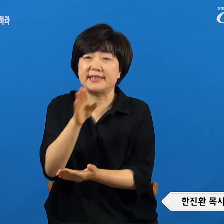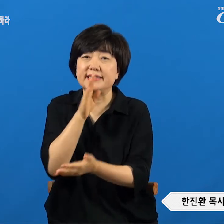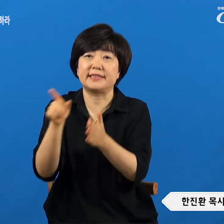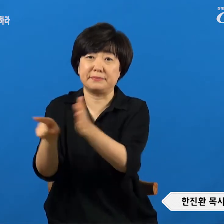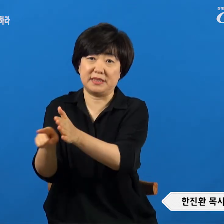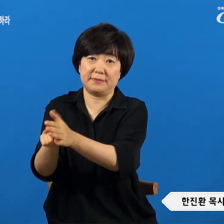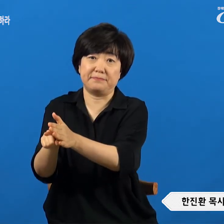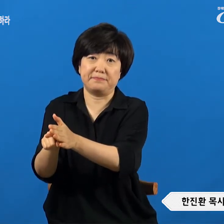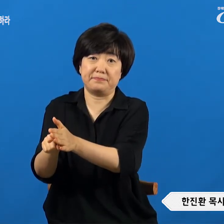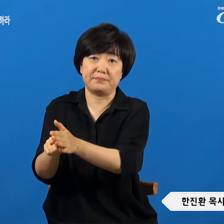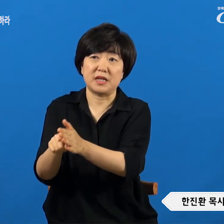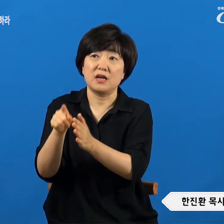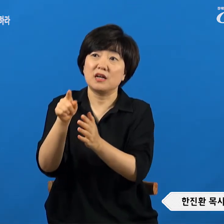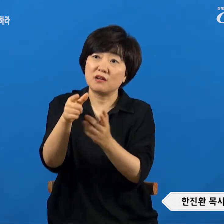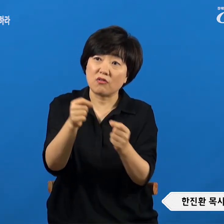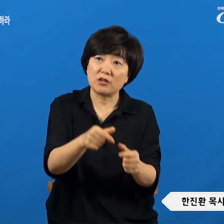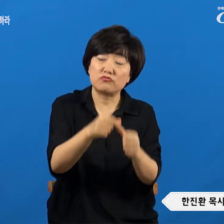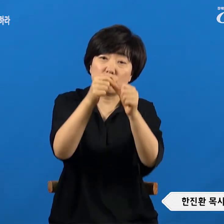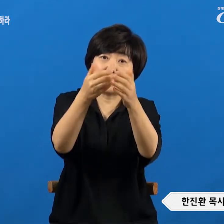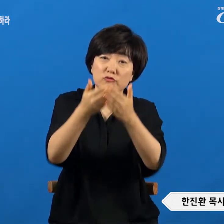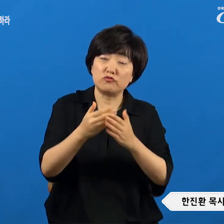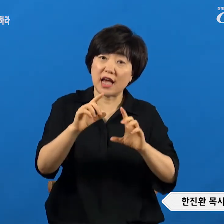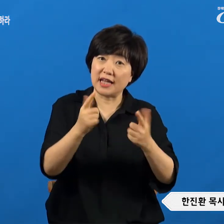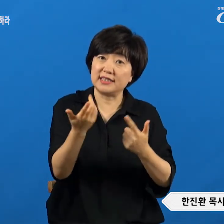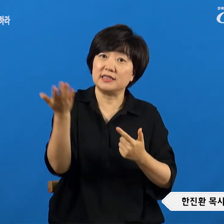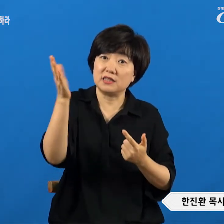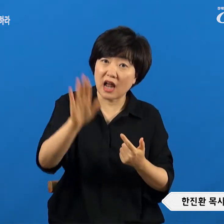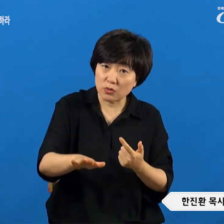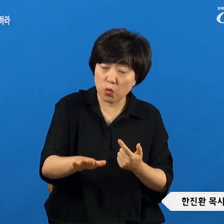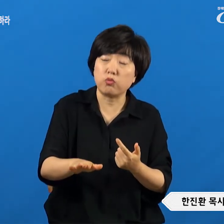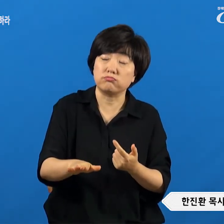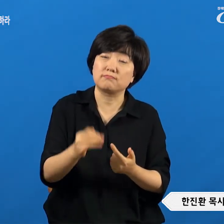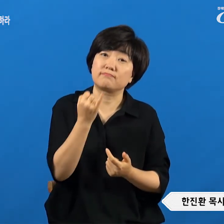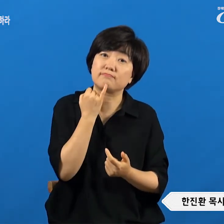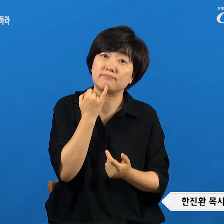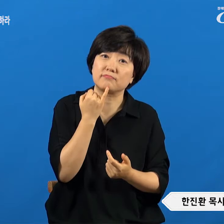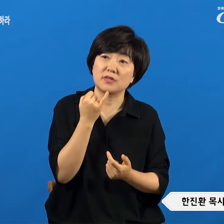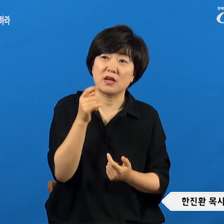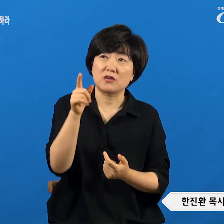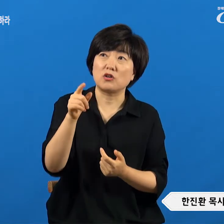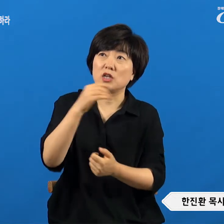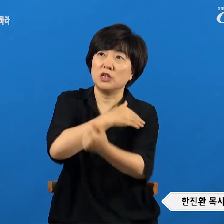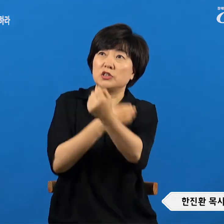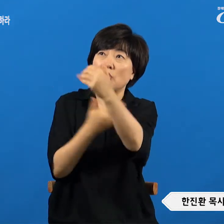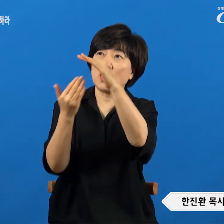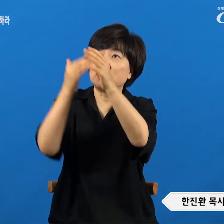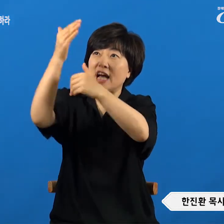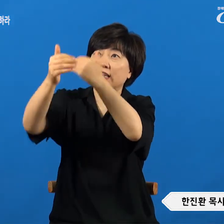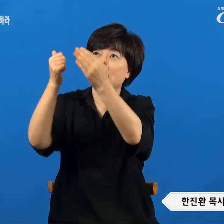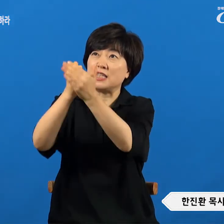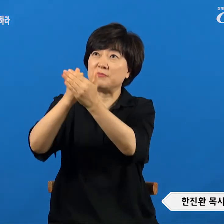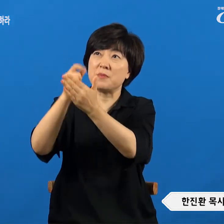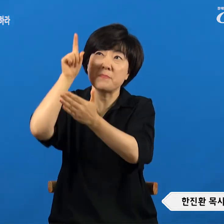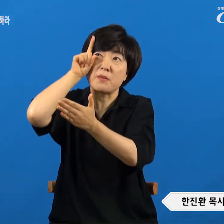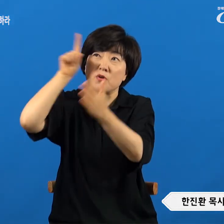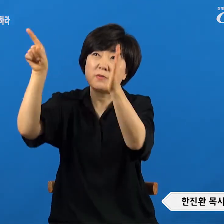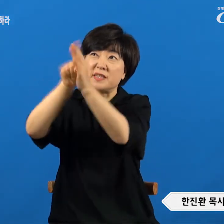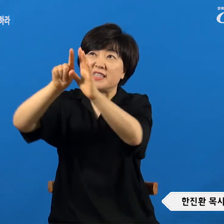그리 아니하실지라도 하면 전능하신 하나님 믿지 못하는 약한 믿음인 것이 아니라 그것이 진짜 믿음입니다.